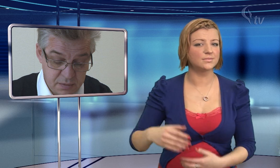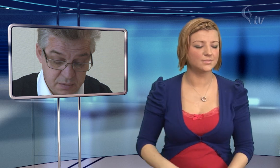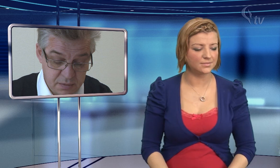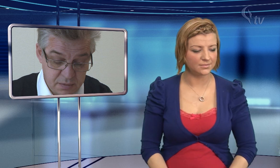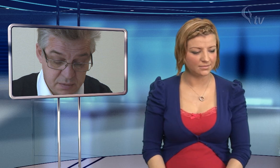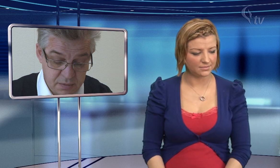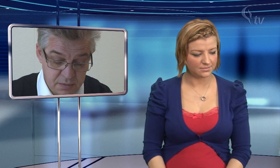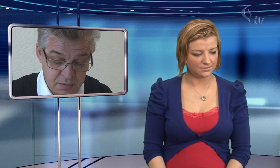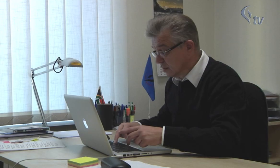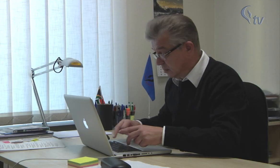aastaks?